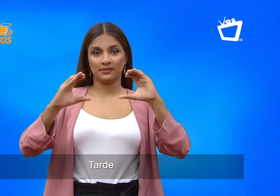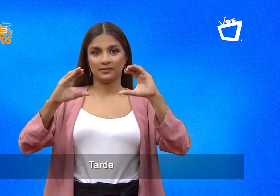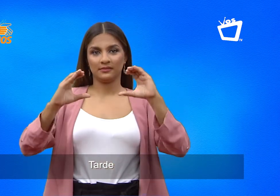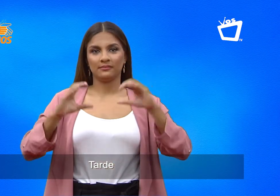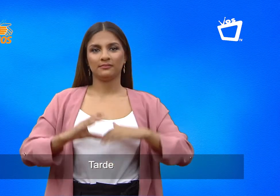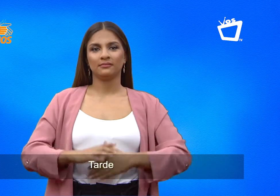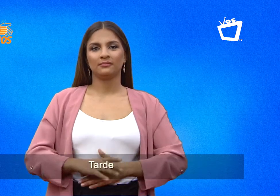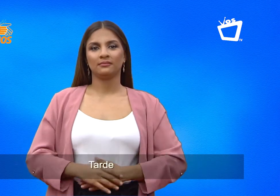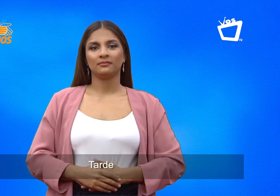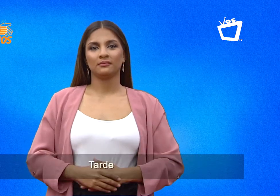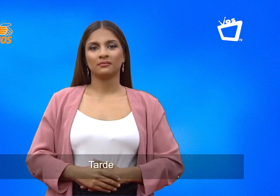Tarde.